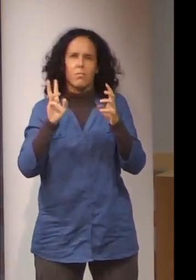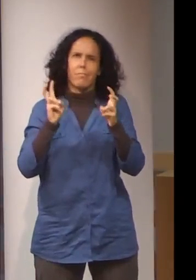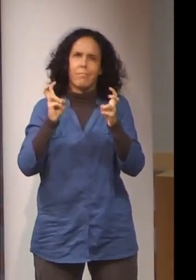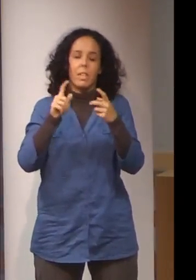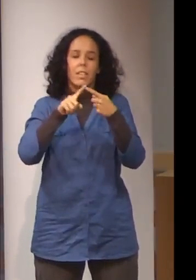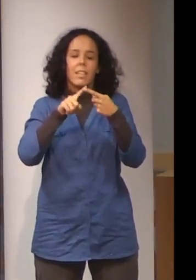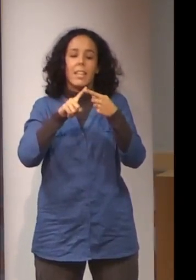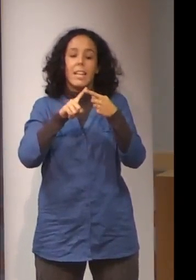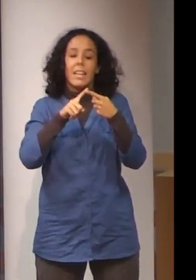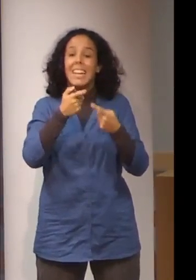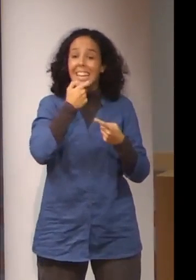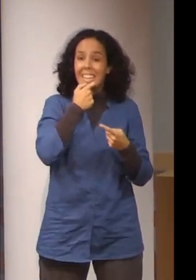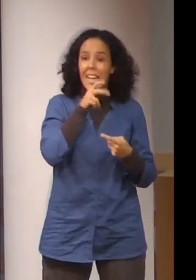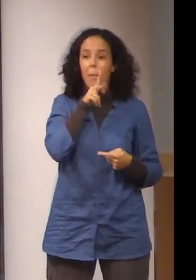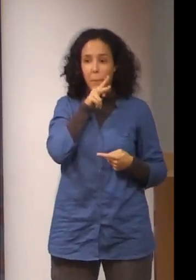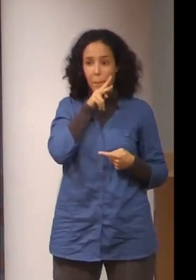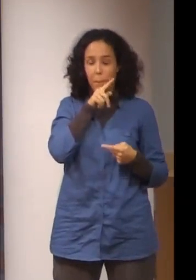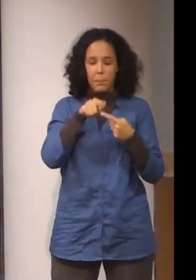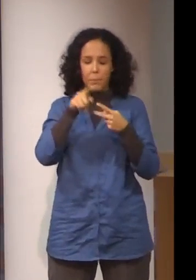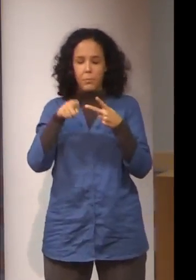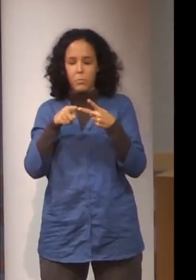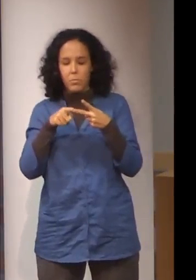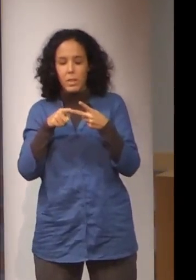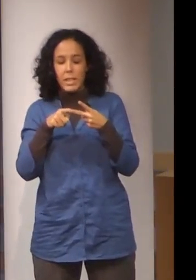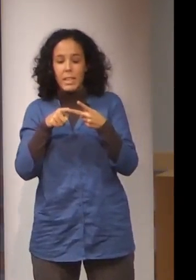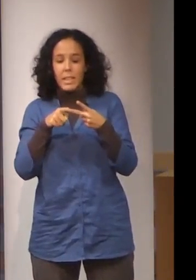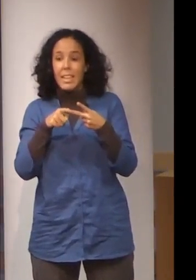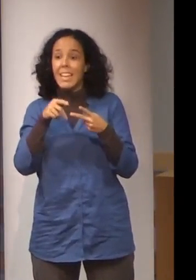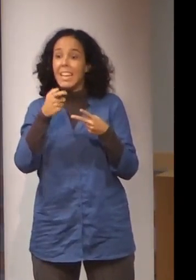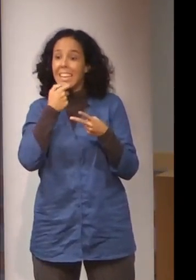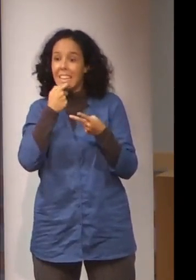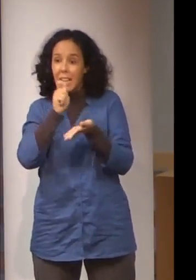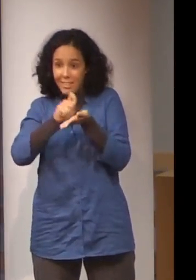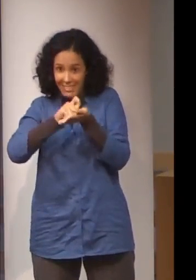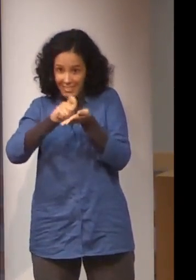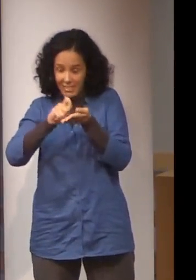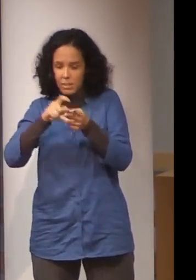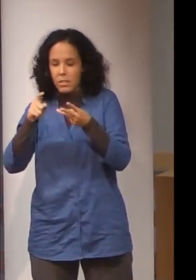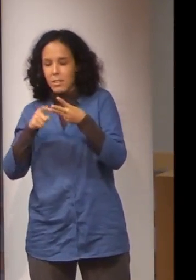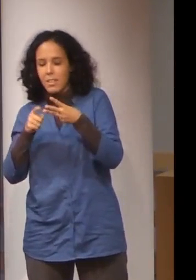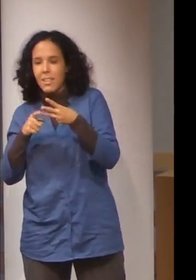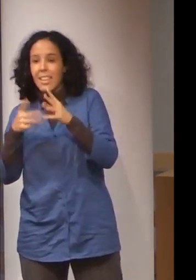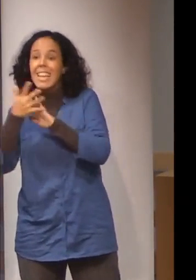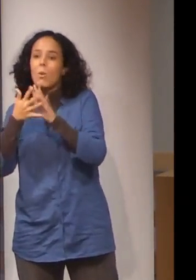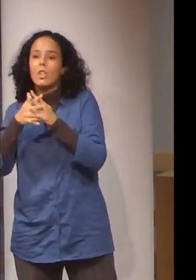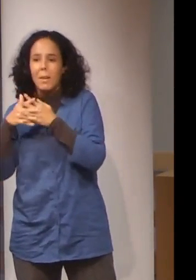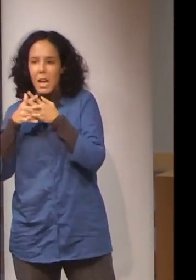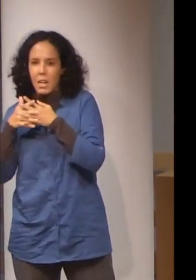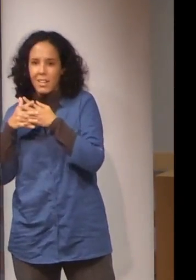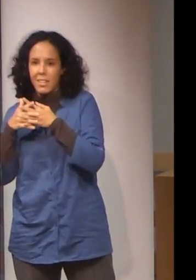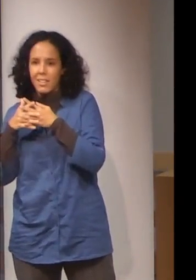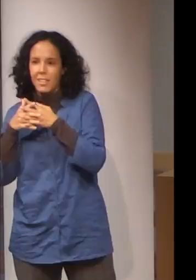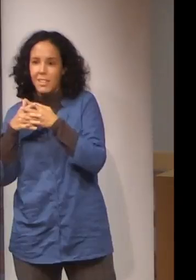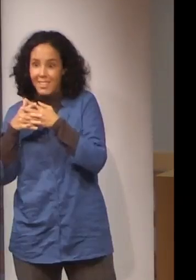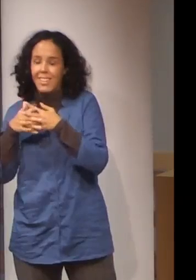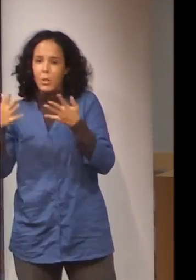de la adquisición de 3 lenguas. Lengua inglesa oral, escrita y lengua